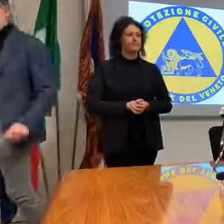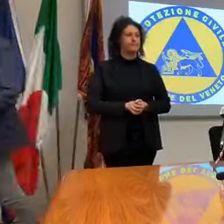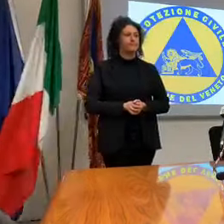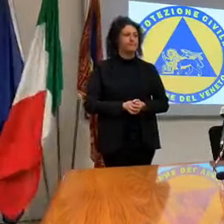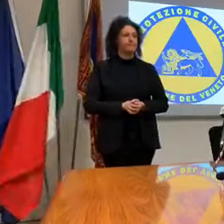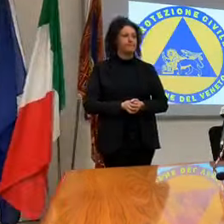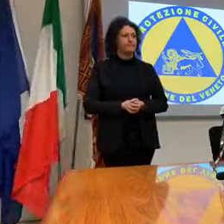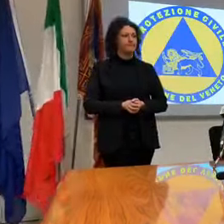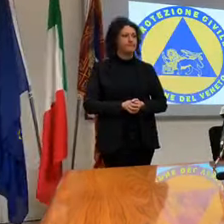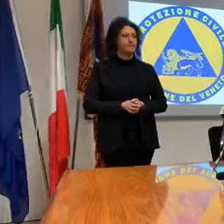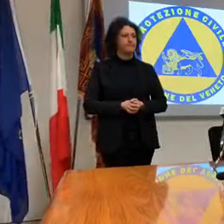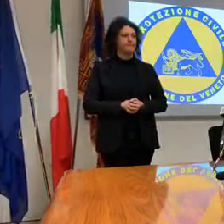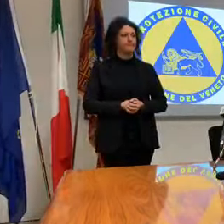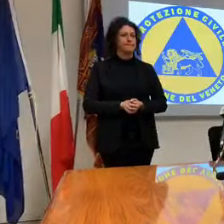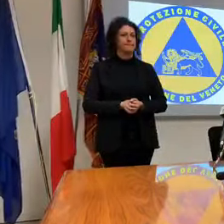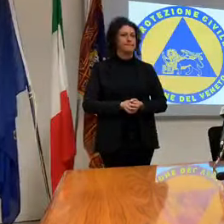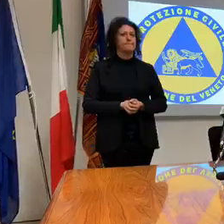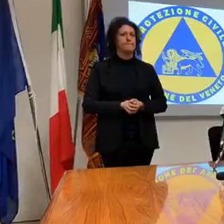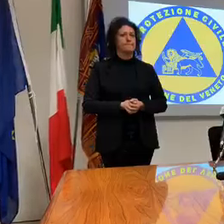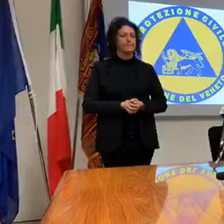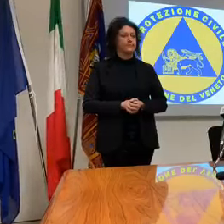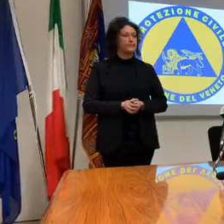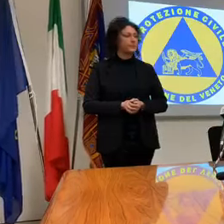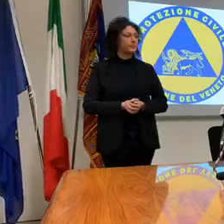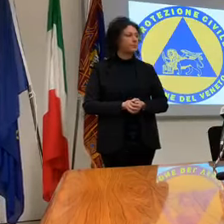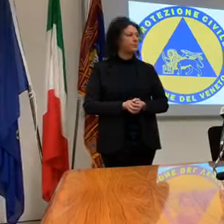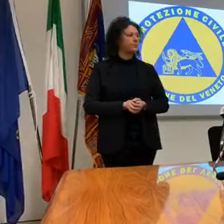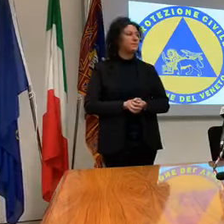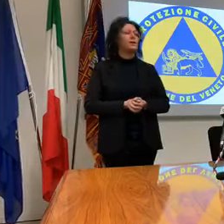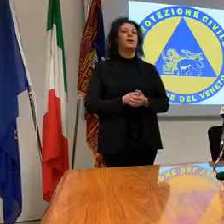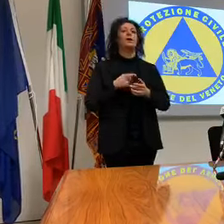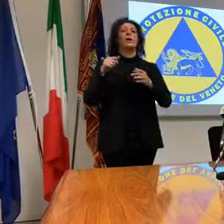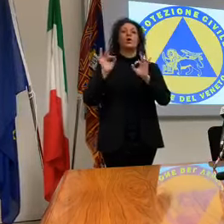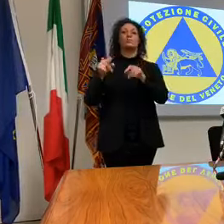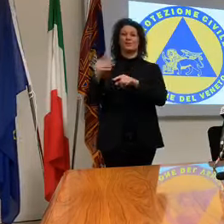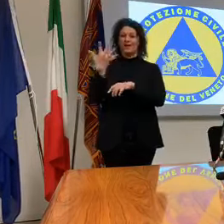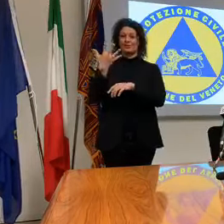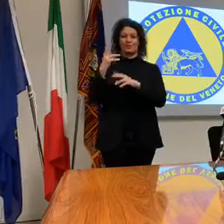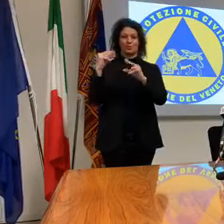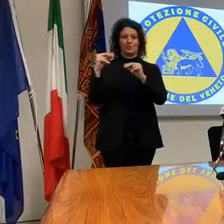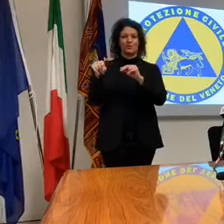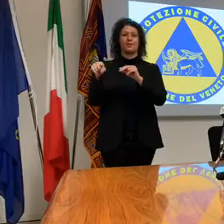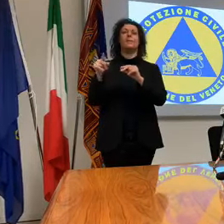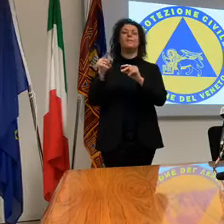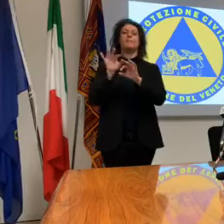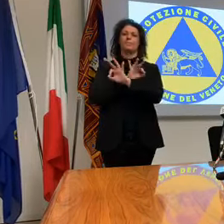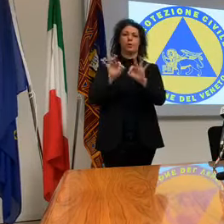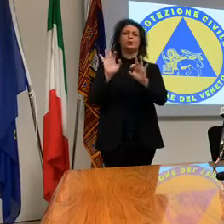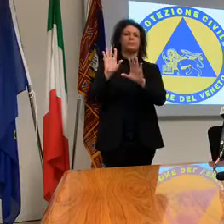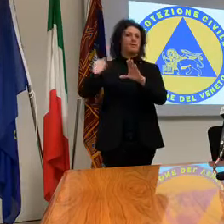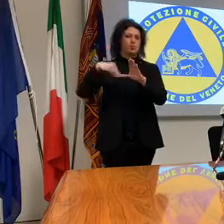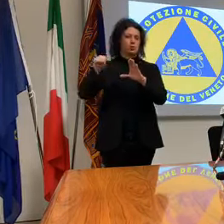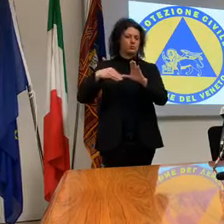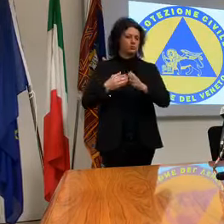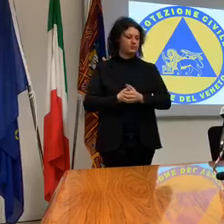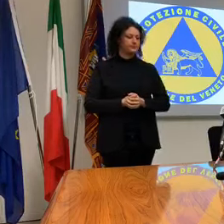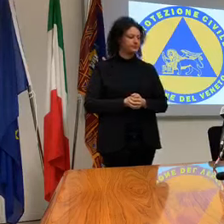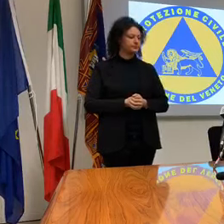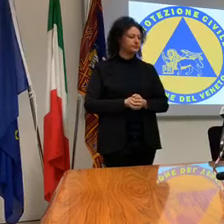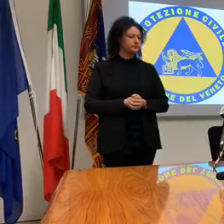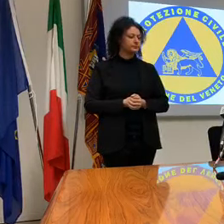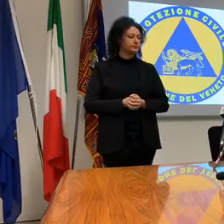Ad oggi sono vuoti gli ospedali, allora, pronti ma vuoti. Oggi il modello funziona, cioè il modello, insomma, il programma, il